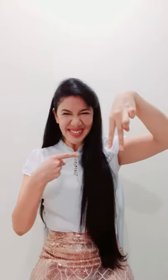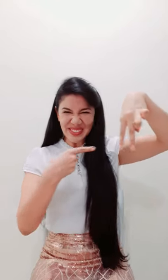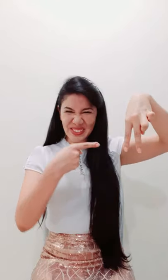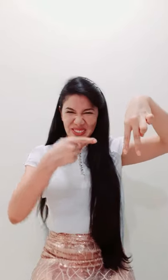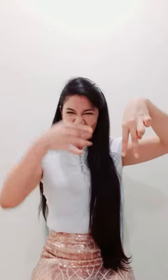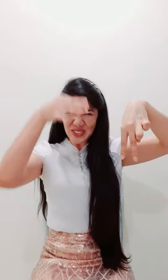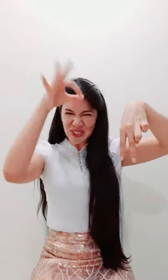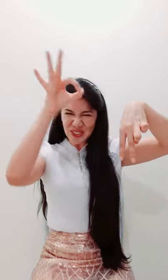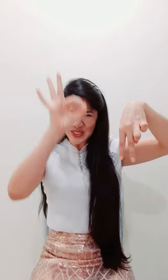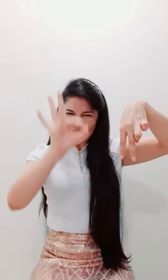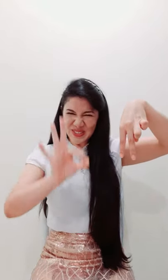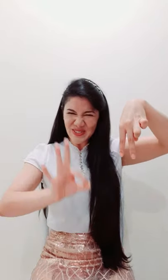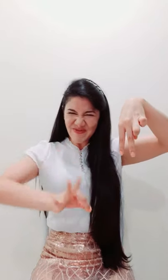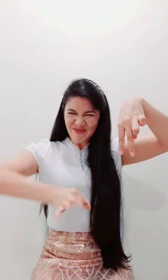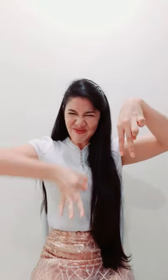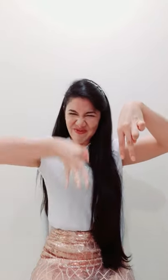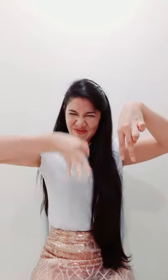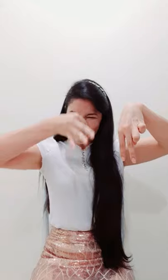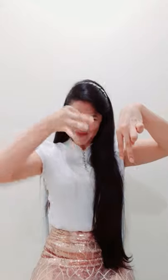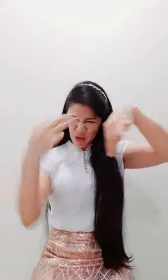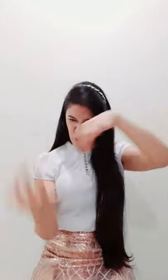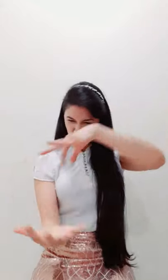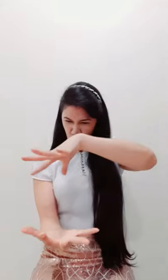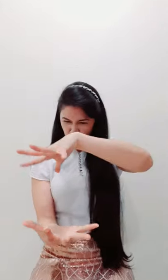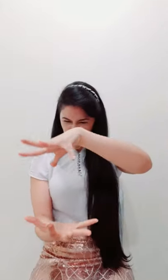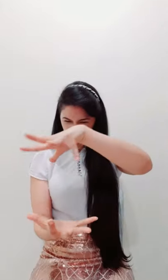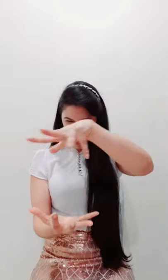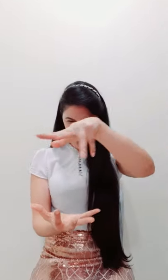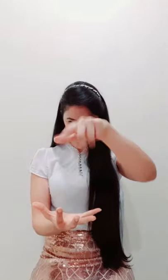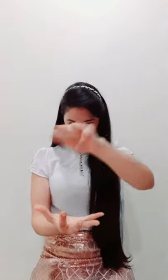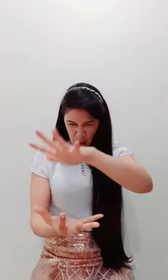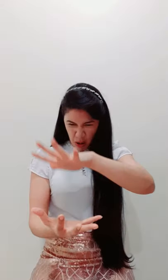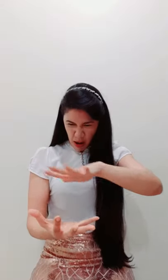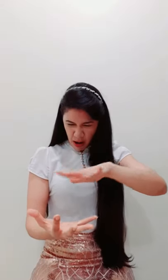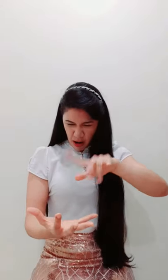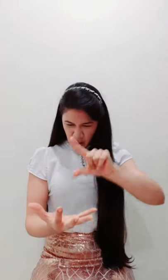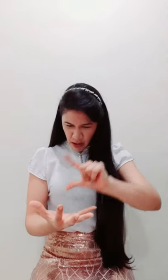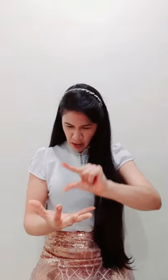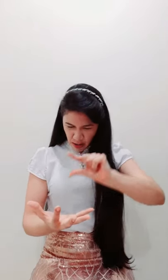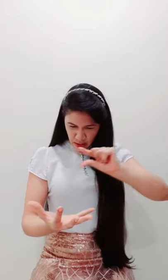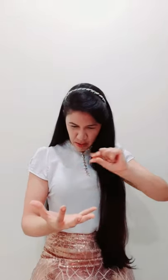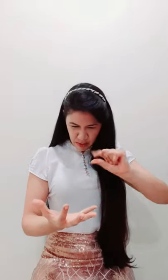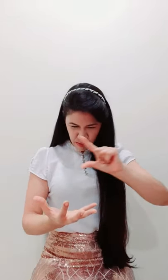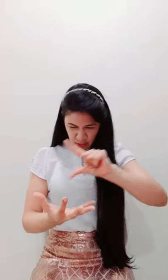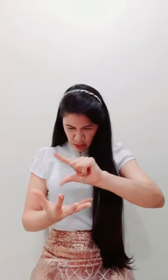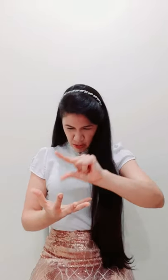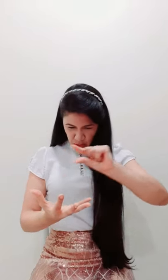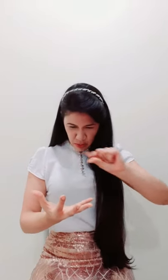conselheiro Julgará o mundo inteiro